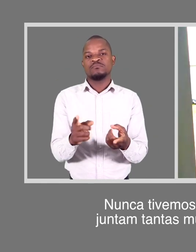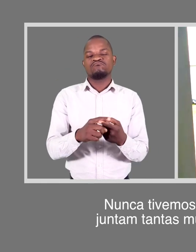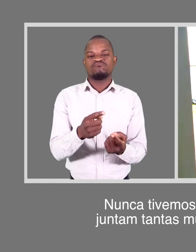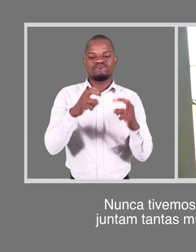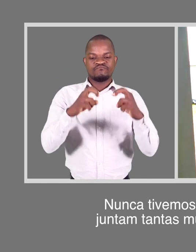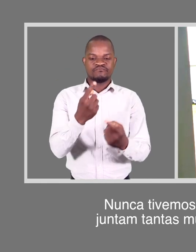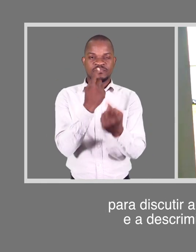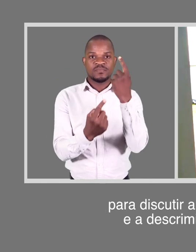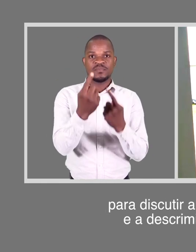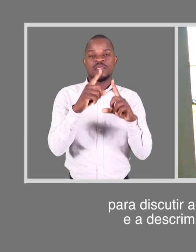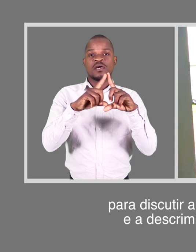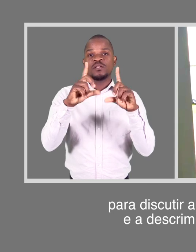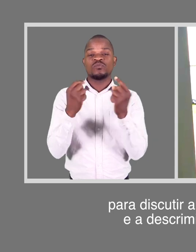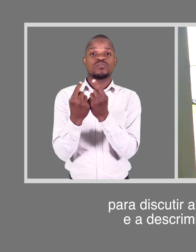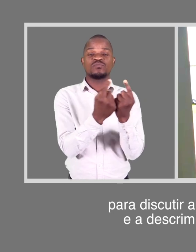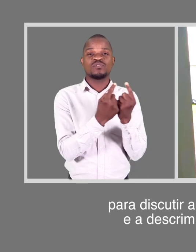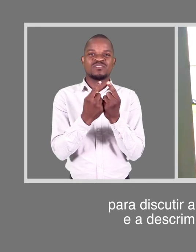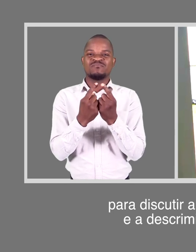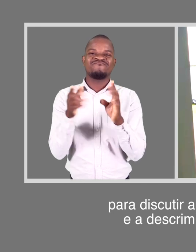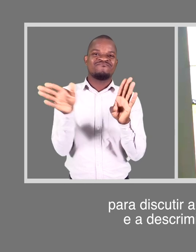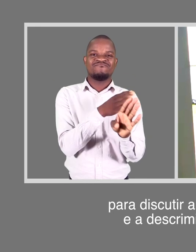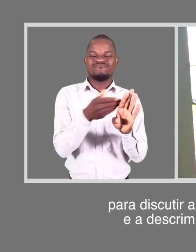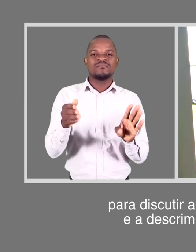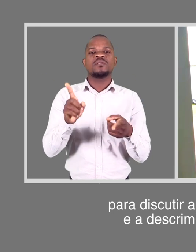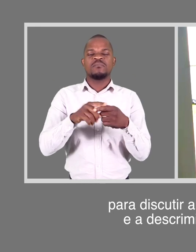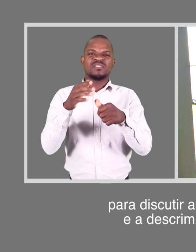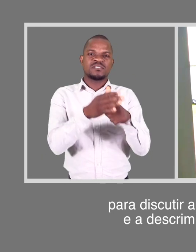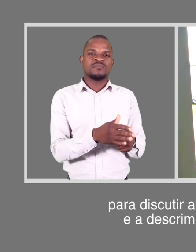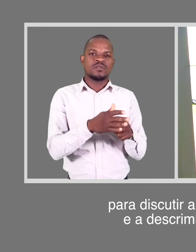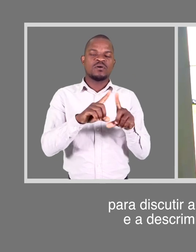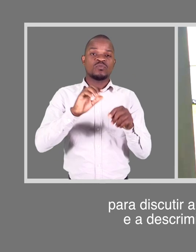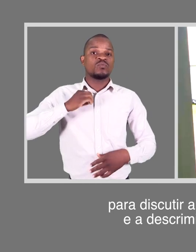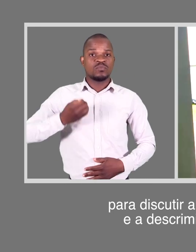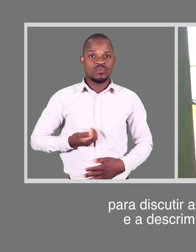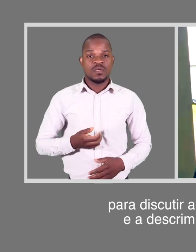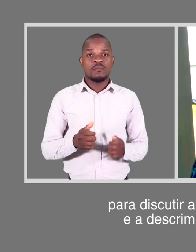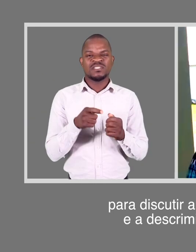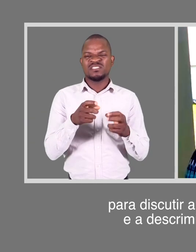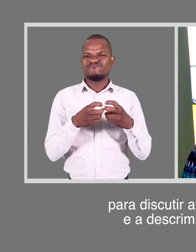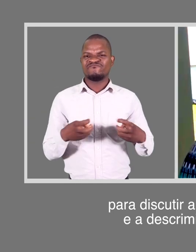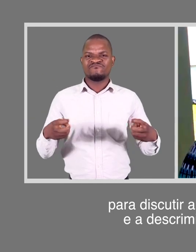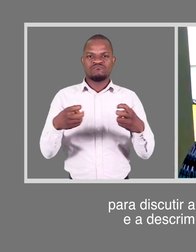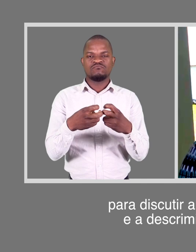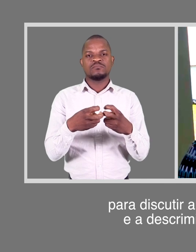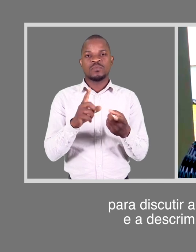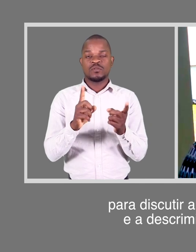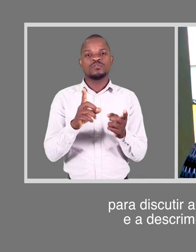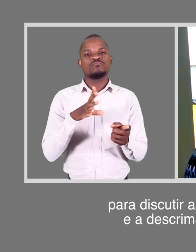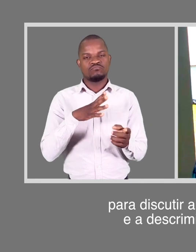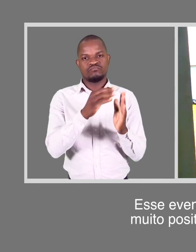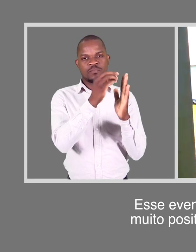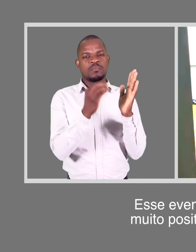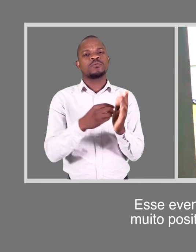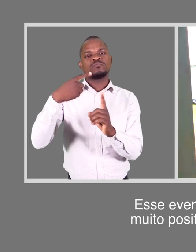e sem deficiência para discutir sobre a situação da violência baseada no gênero, a discriminação contra